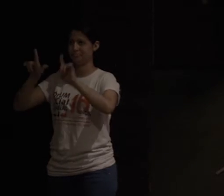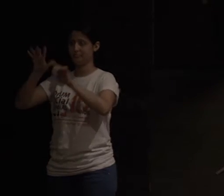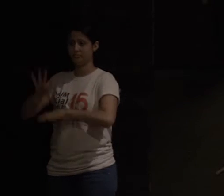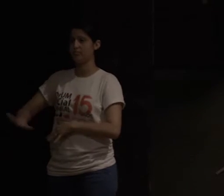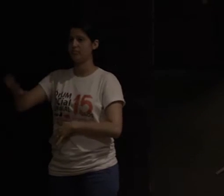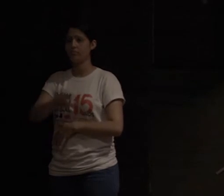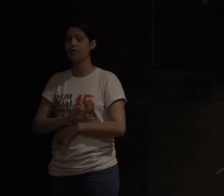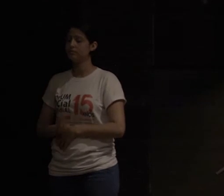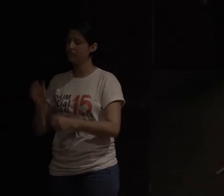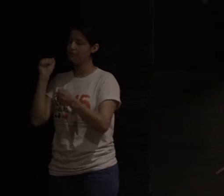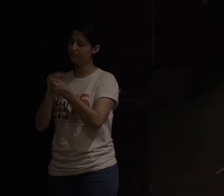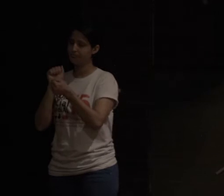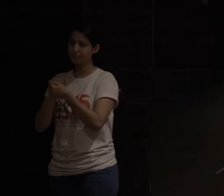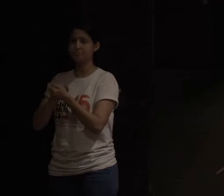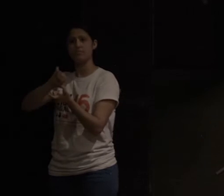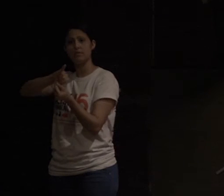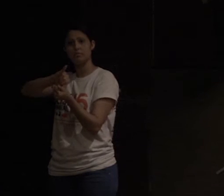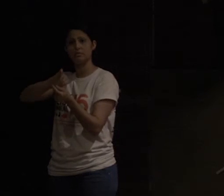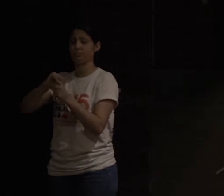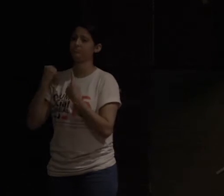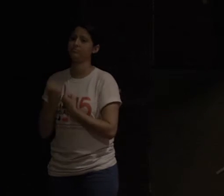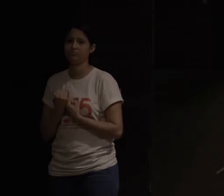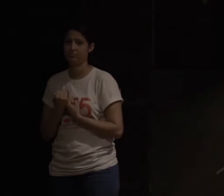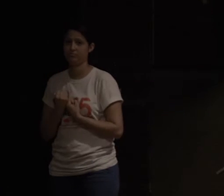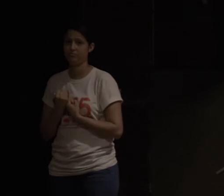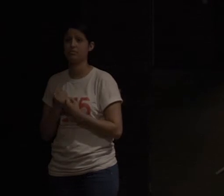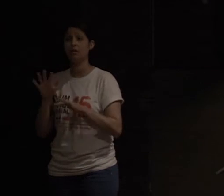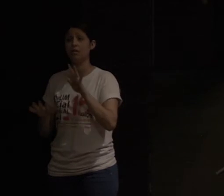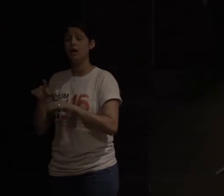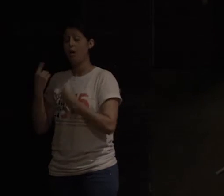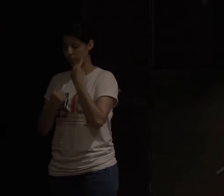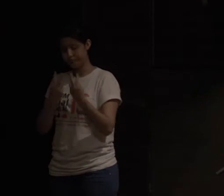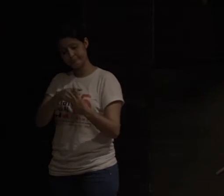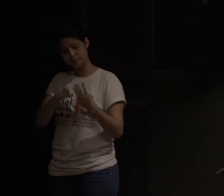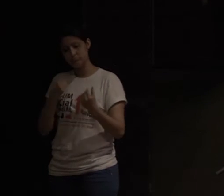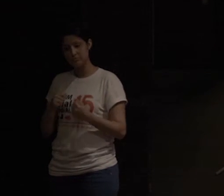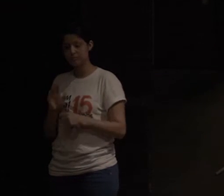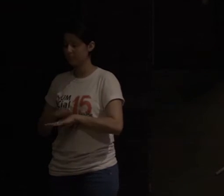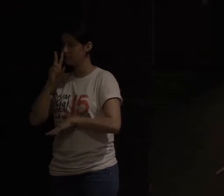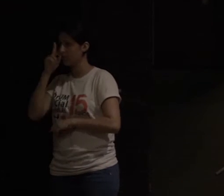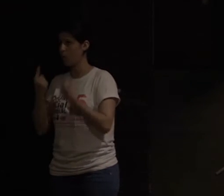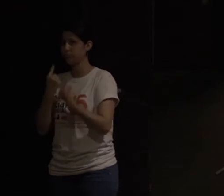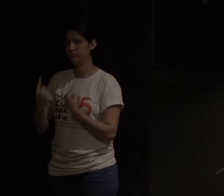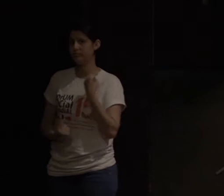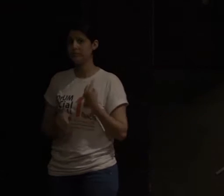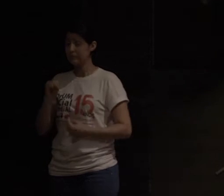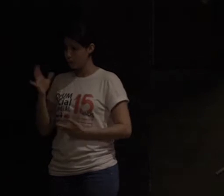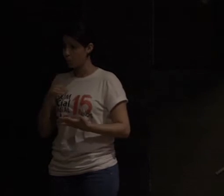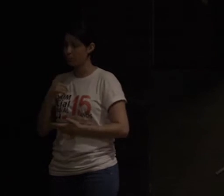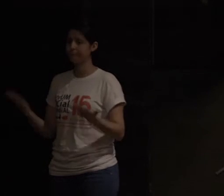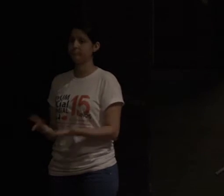capitalismo e colonialismo. E realmente intensificam-se uns aos outros. Se nós hoje temos um capitalismo